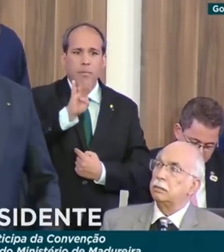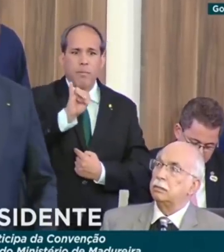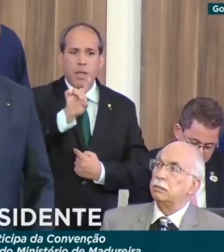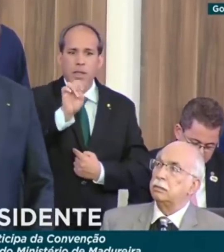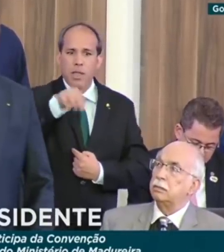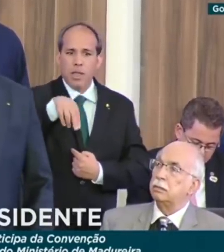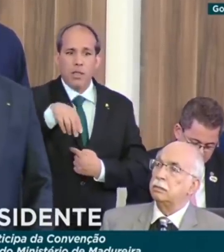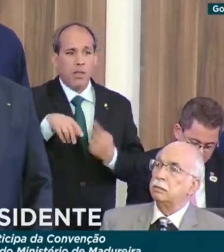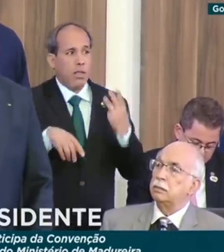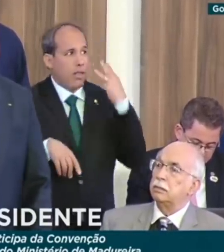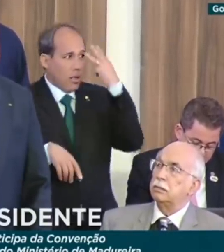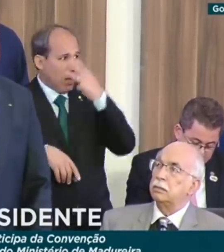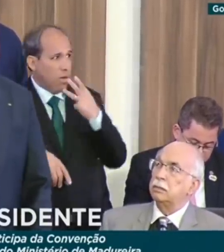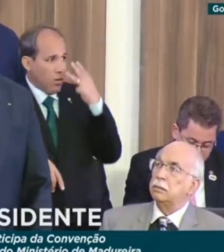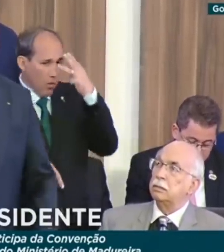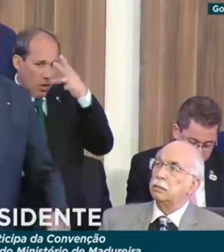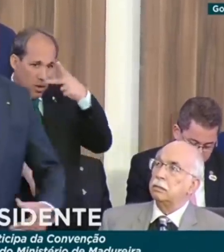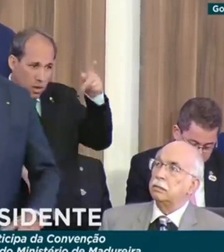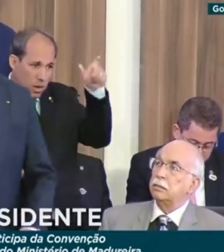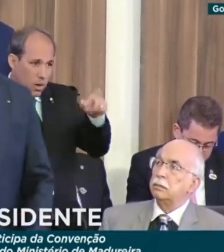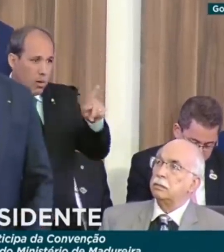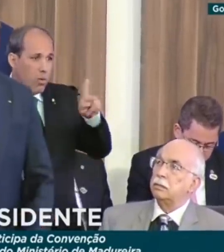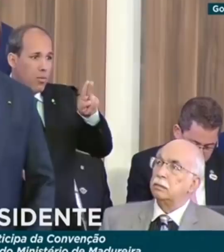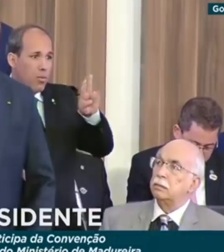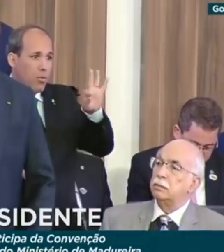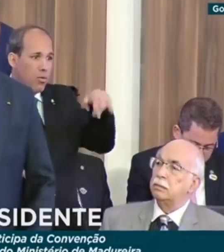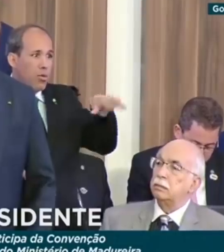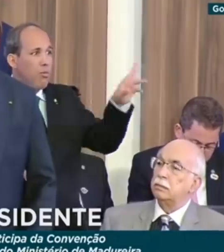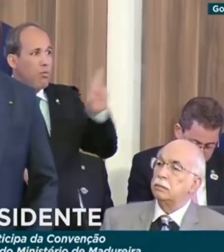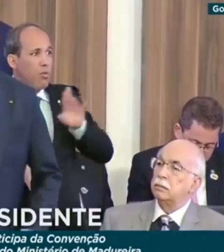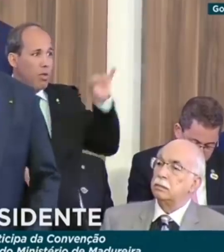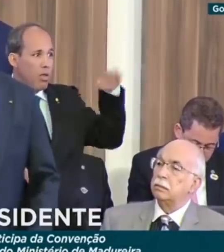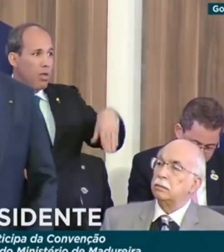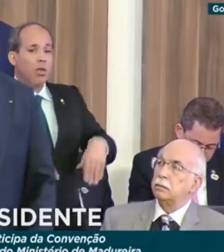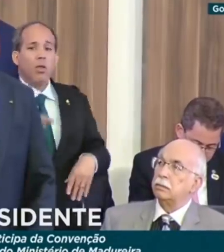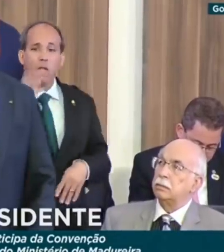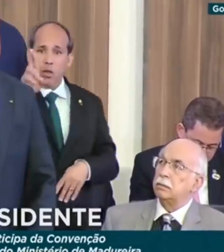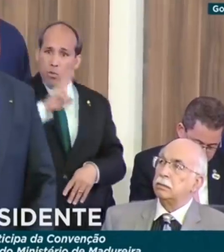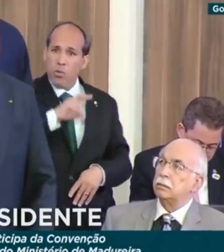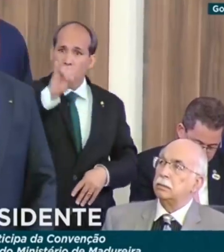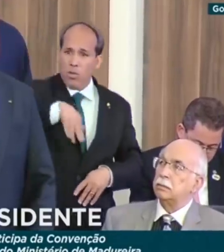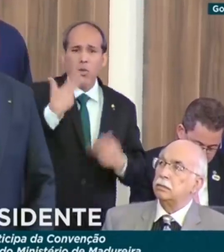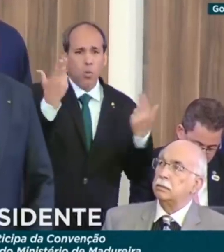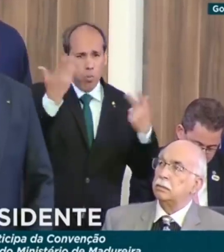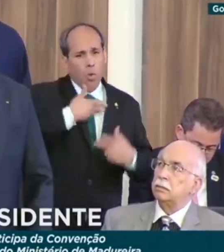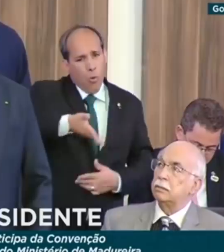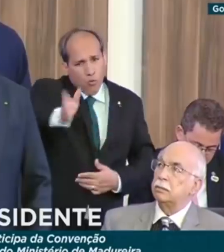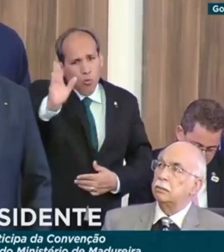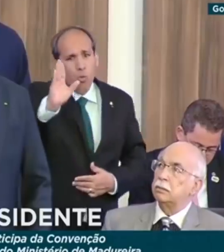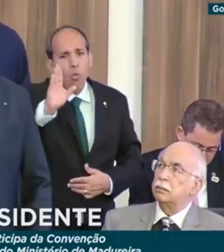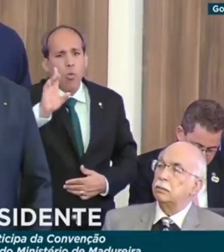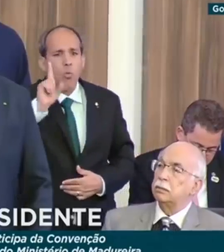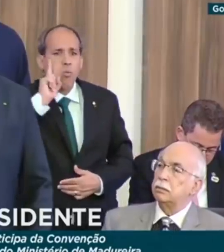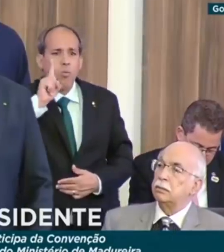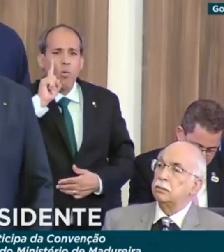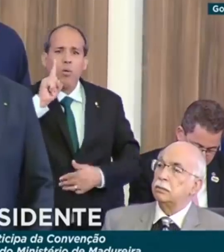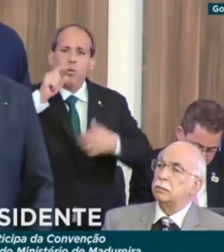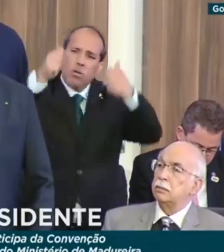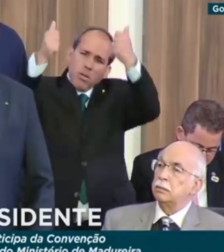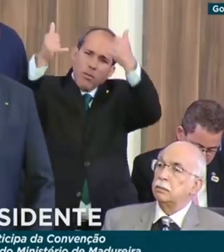Tive 3 horas com o Putin. A resposta foi sim. Então iremos falar a posição do